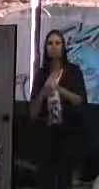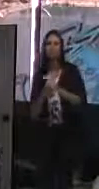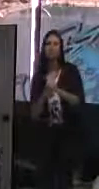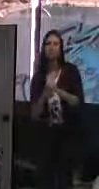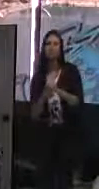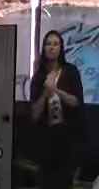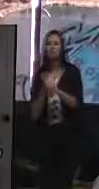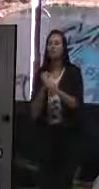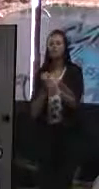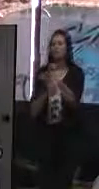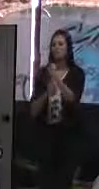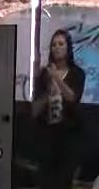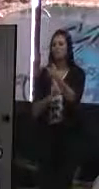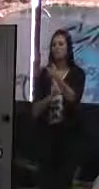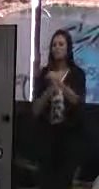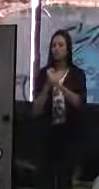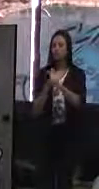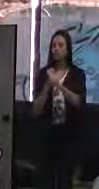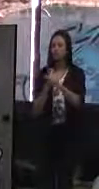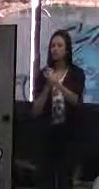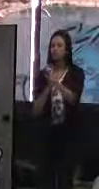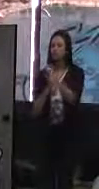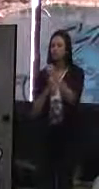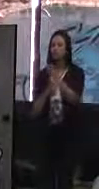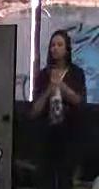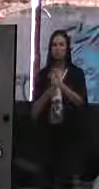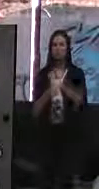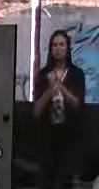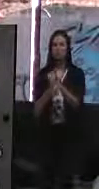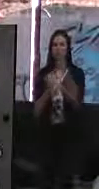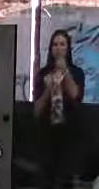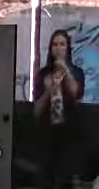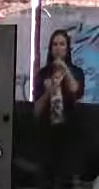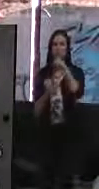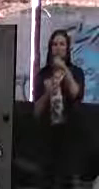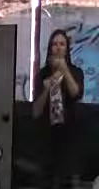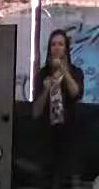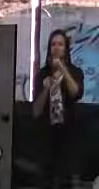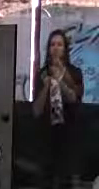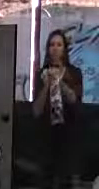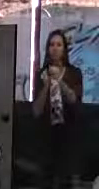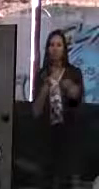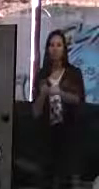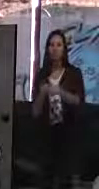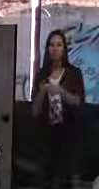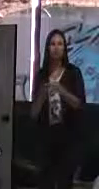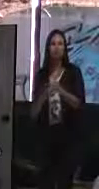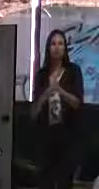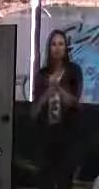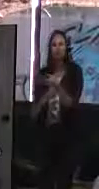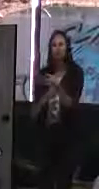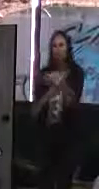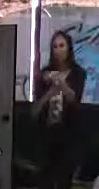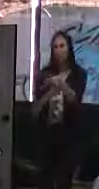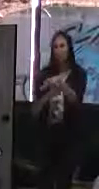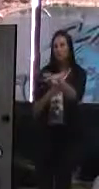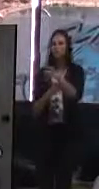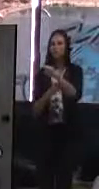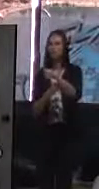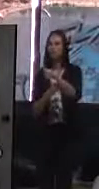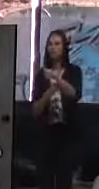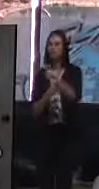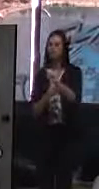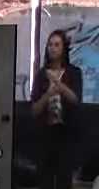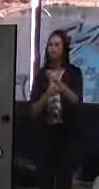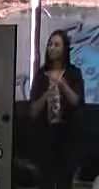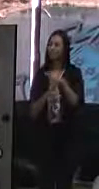88, junto com meu pai, Zé Pretinho, nesta casa. E Manequinha tinha aquele jeitão dele, na época eu era